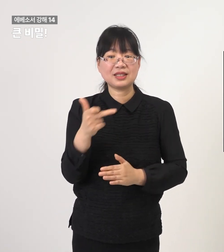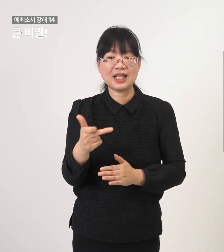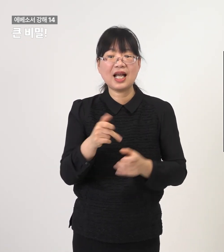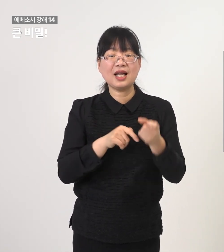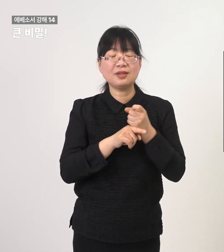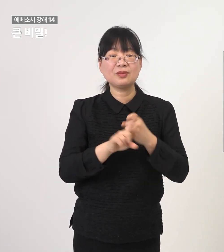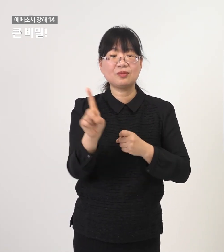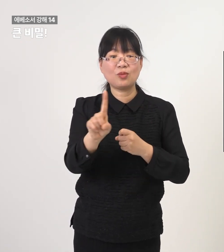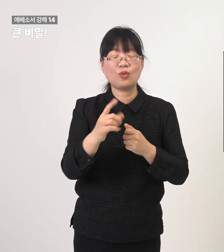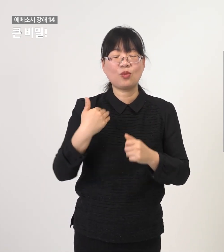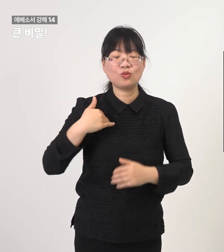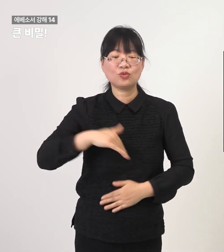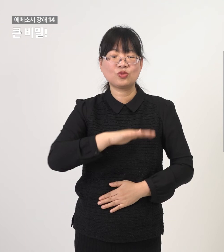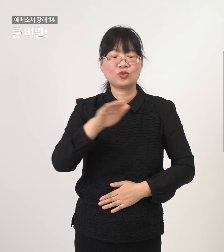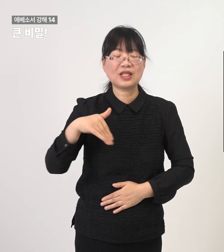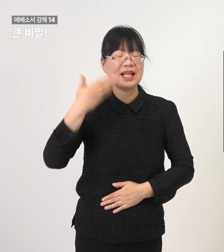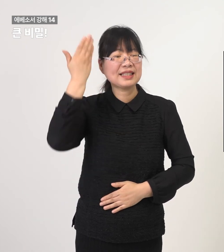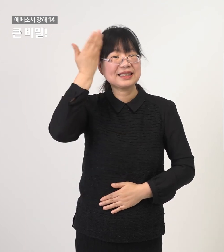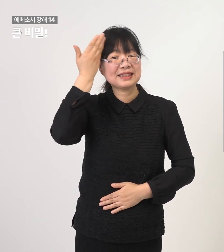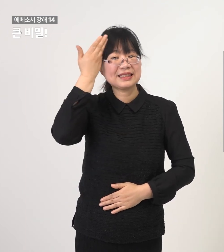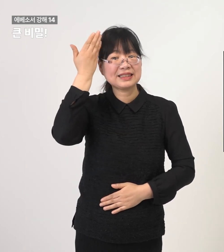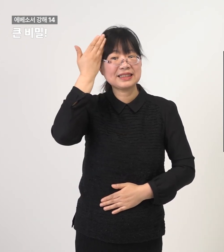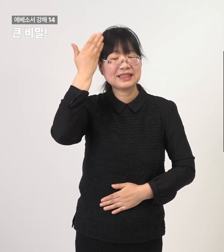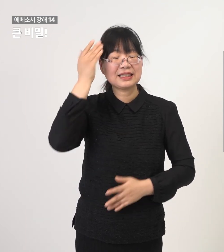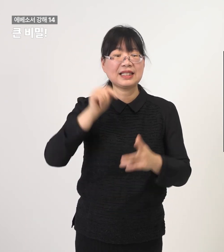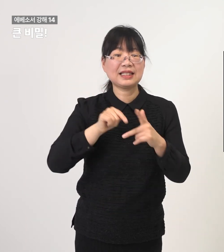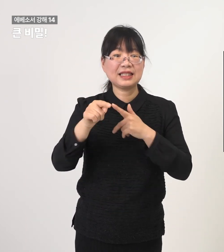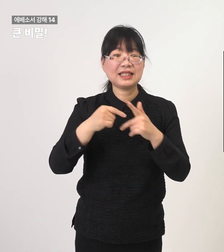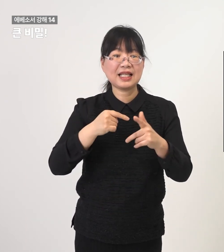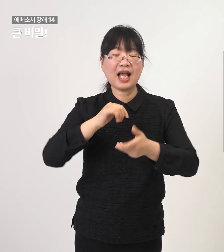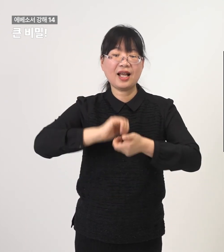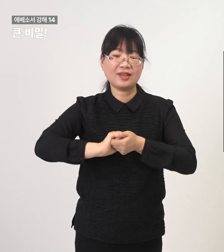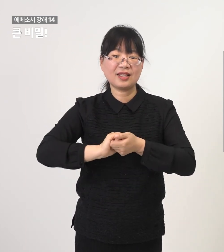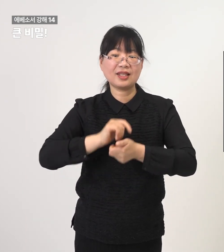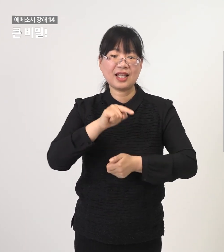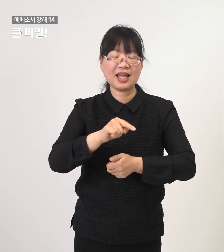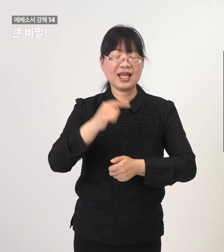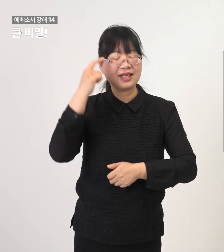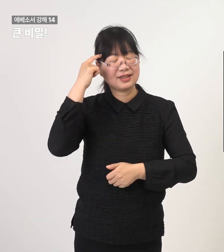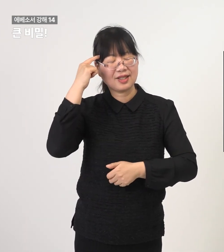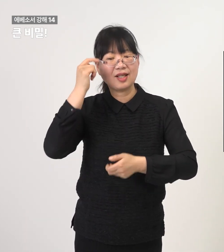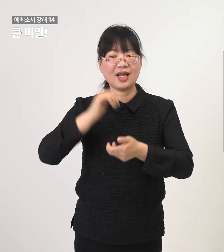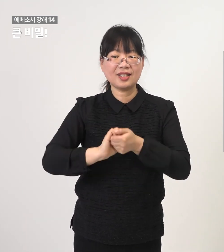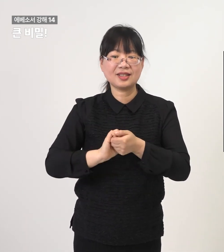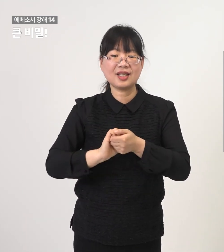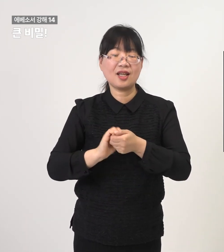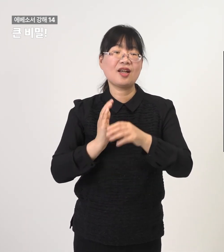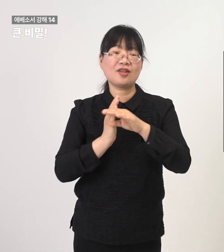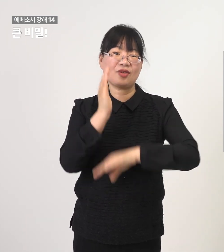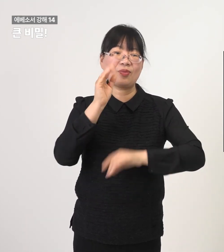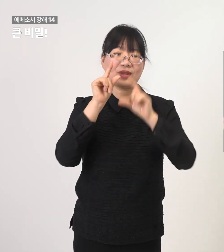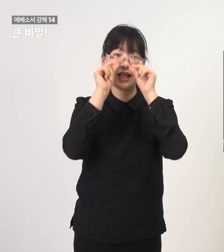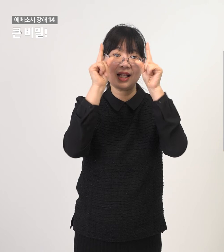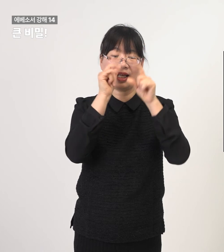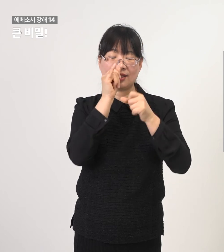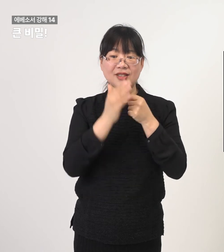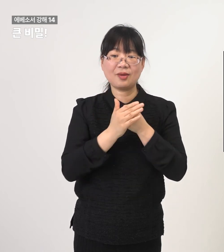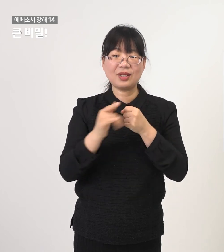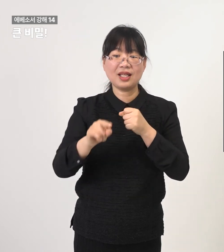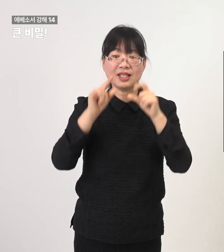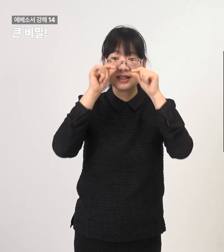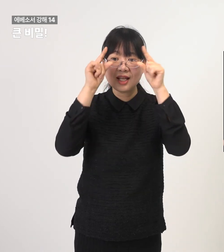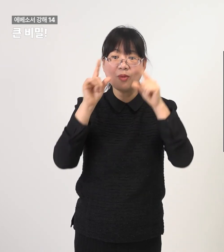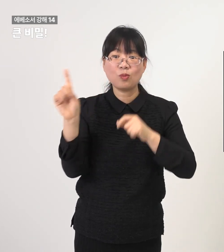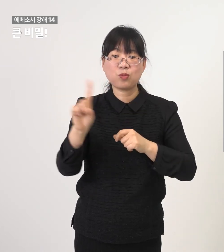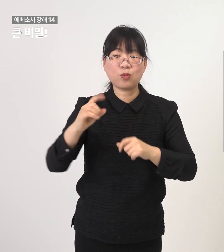크다라는 말은 우리의 지식의 이해의 한계, 이성의 한계를 뛰어넘는 깨달음. 그러니까 이